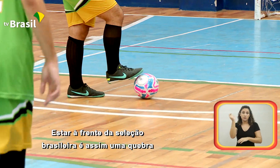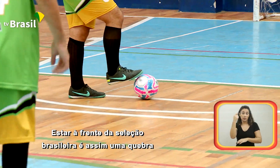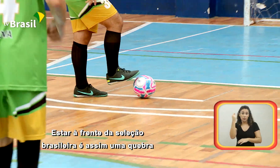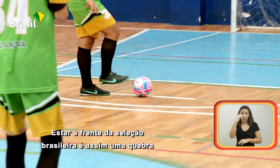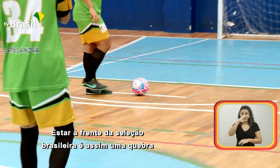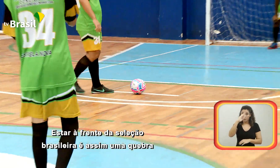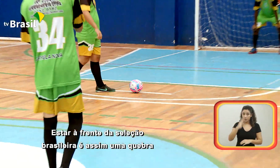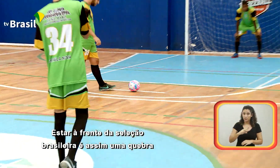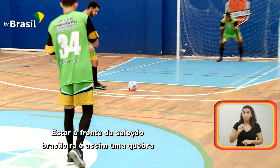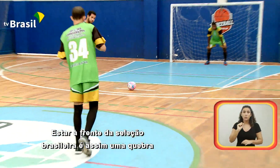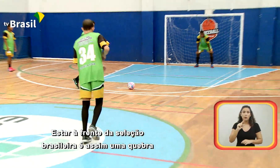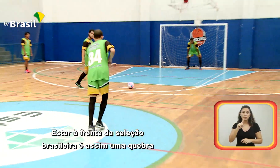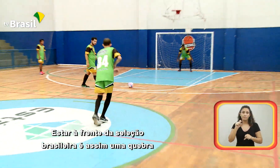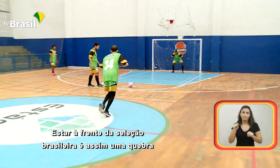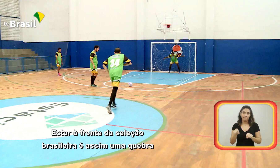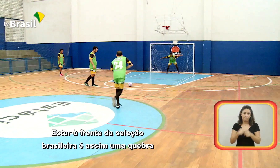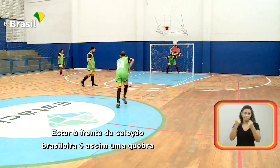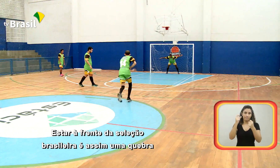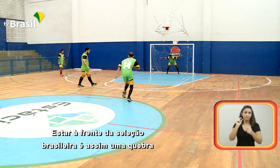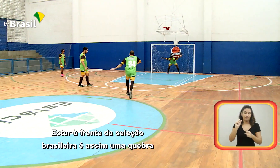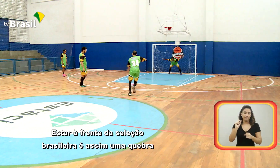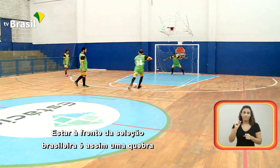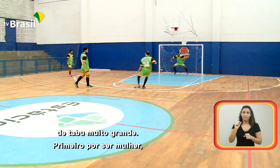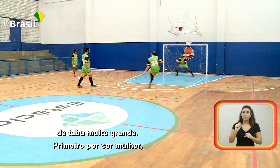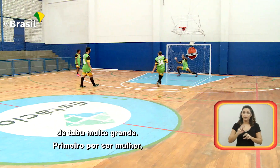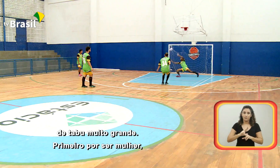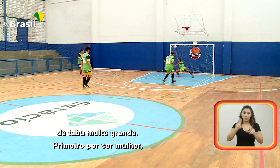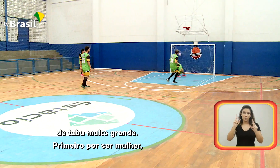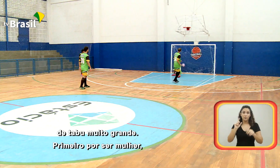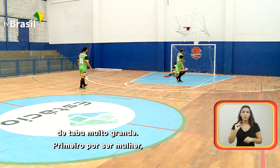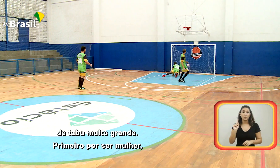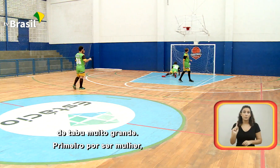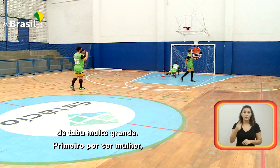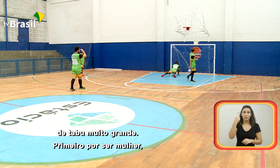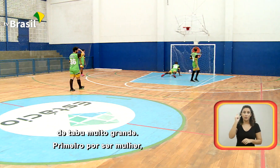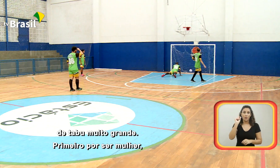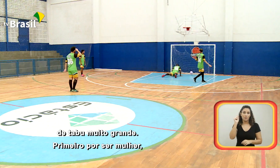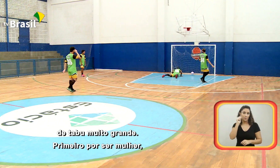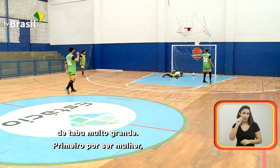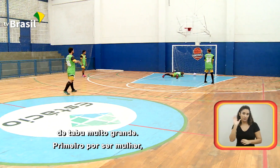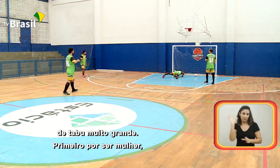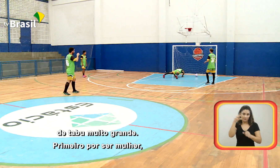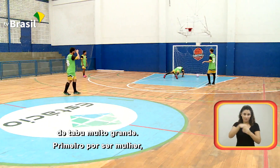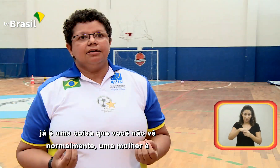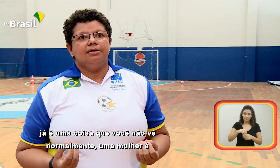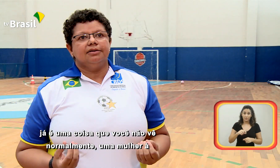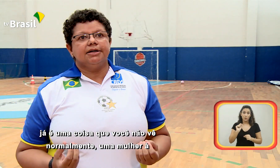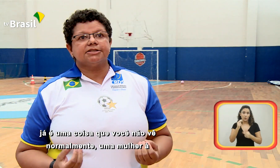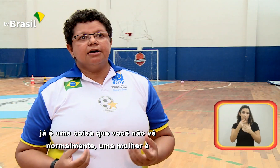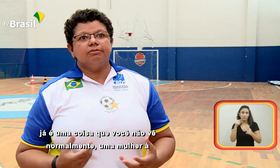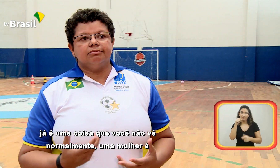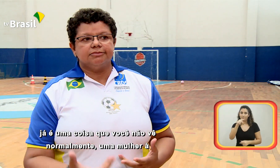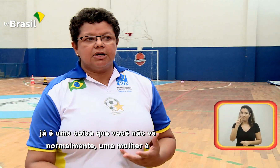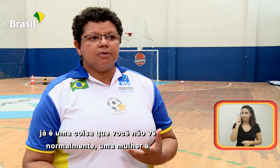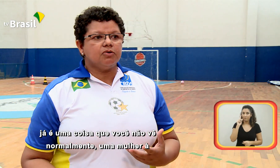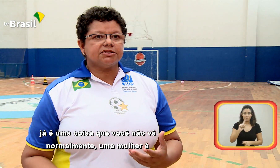brasileira assim uma quebra de tabu muito grande. Primeiro por ser mulher, né, já é uma coisa